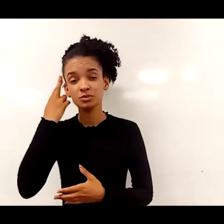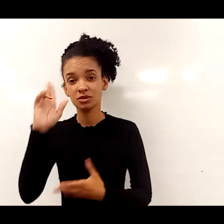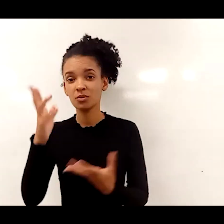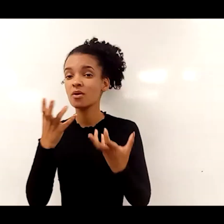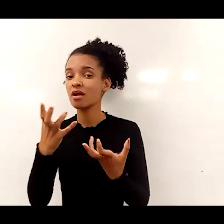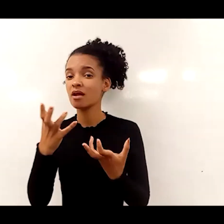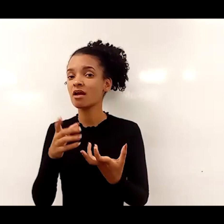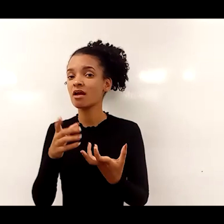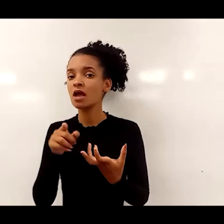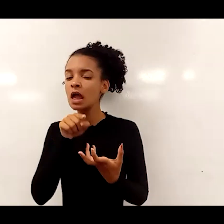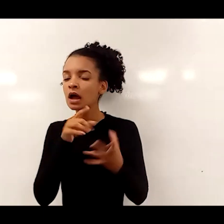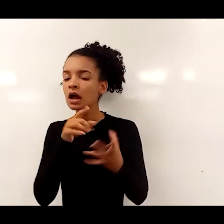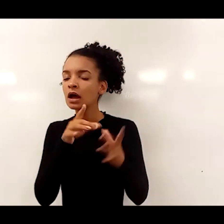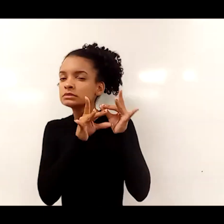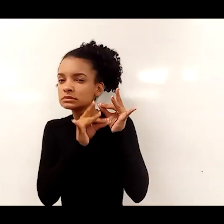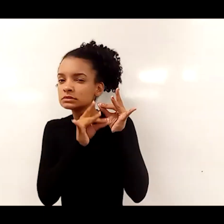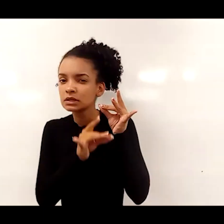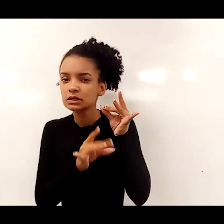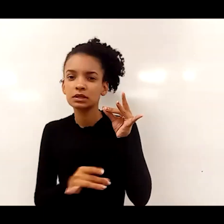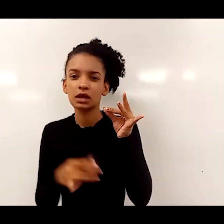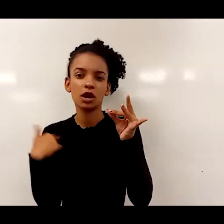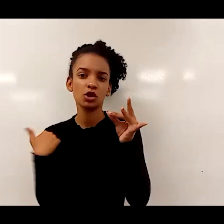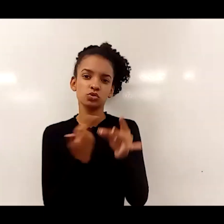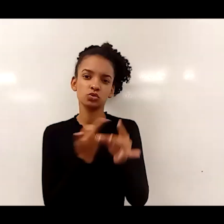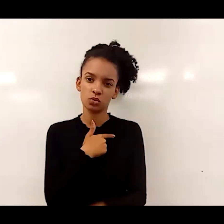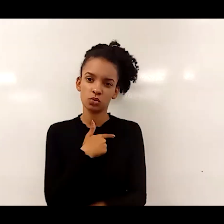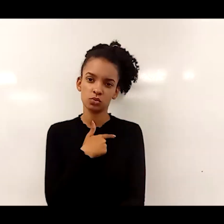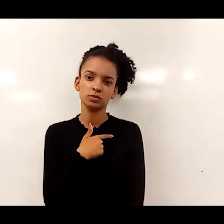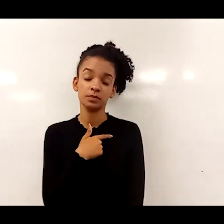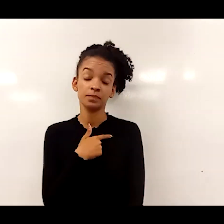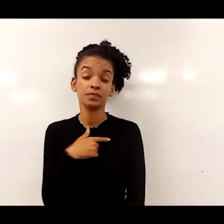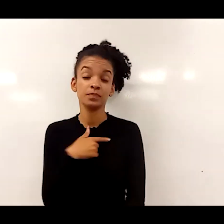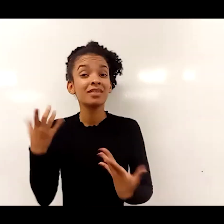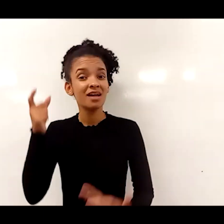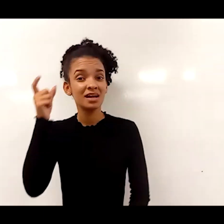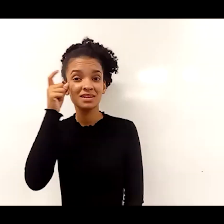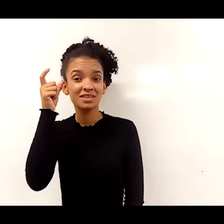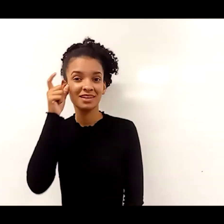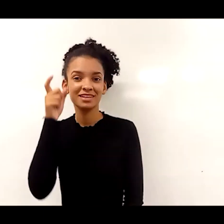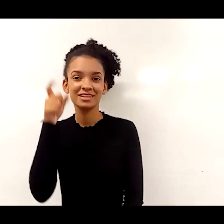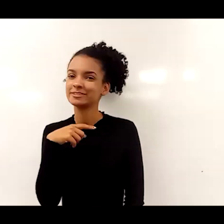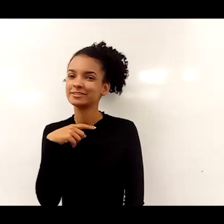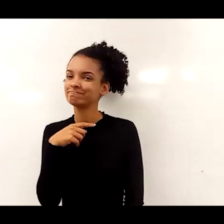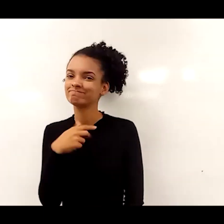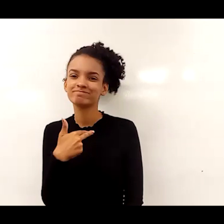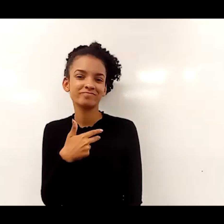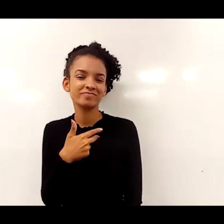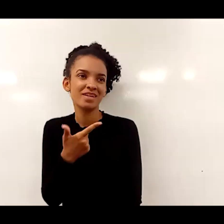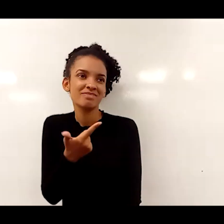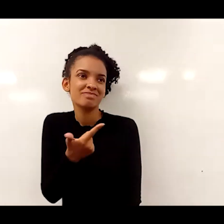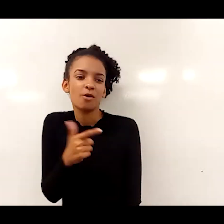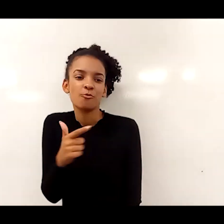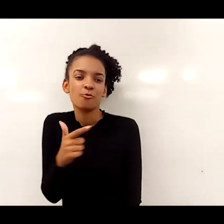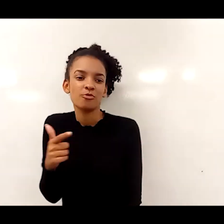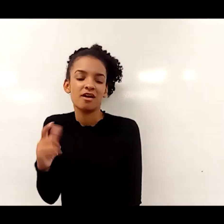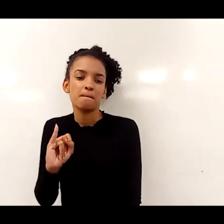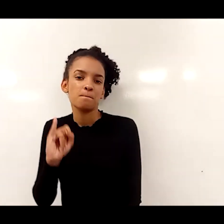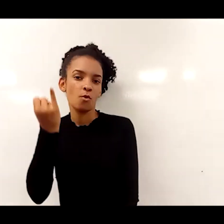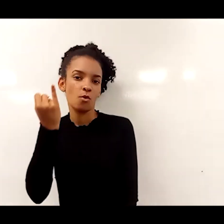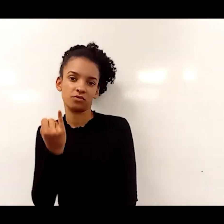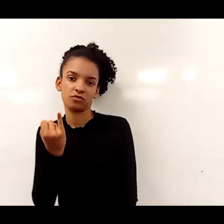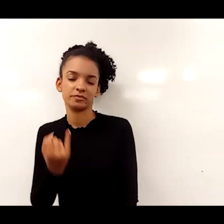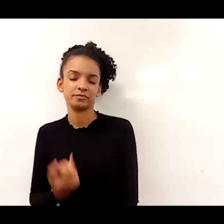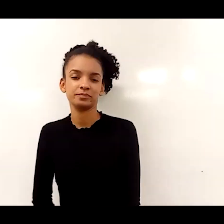detalhes conosco. Irmãos, aí Satanás não terá nenhuma brecha para trabalhar entre nós. Mas eu quero ainda terminar, irmãos,